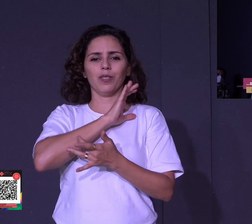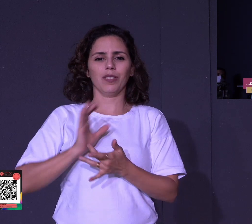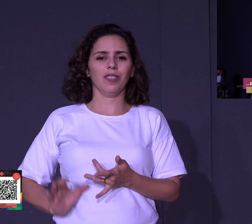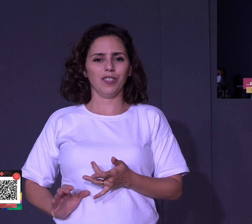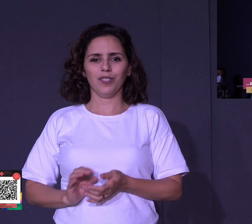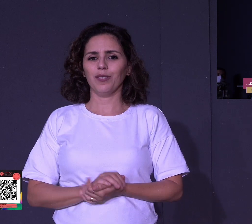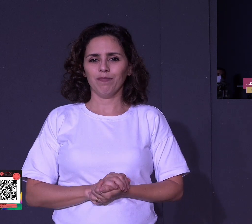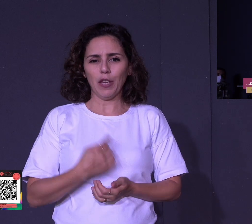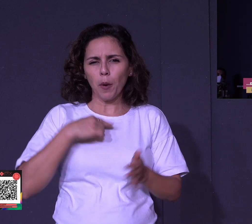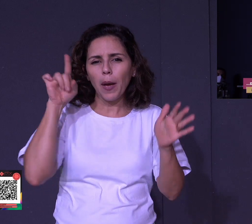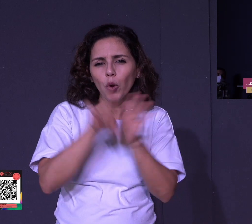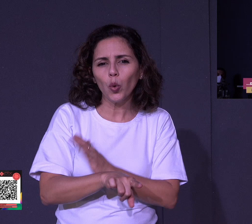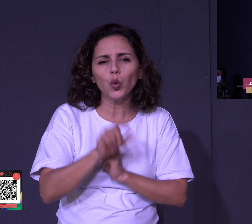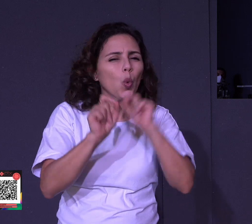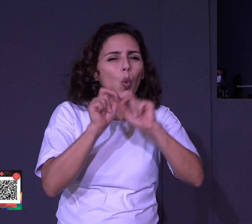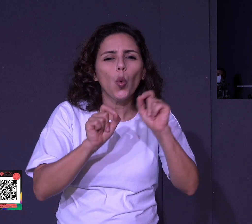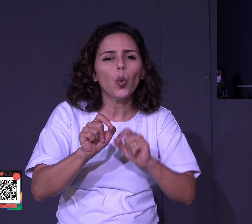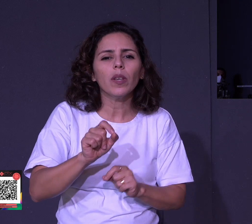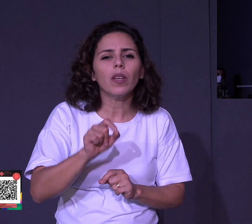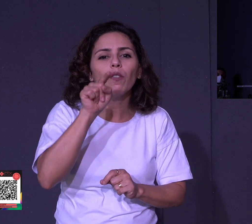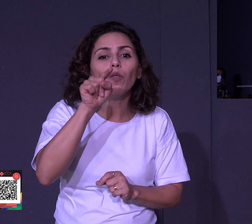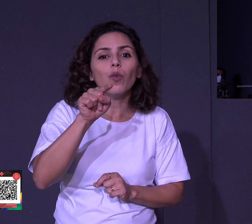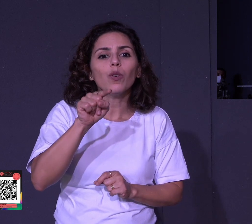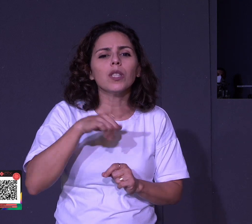mente? Em que normalmente você